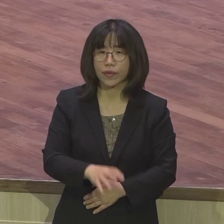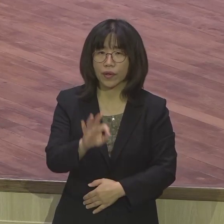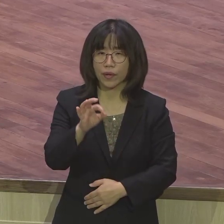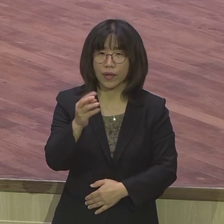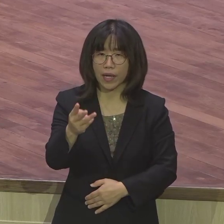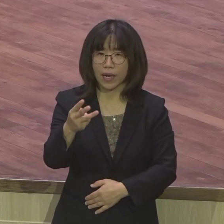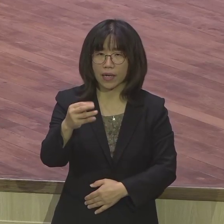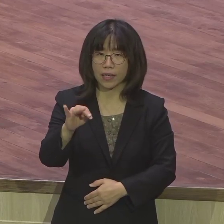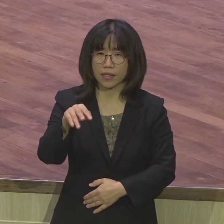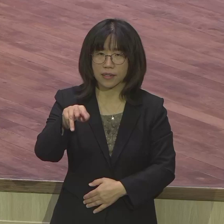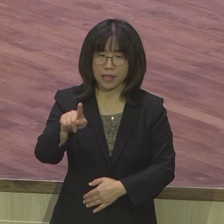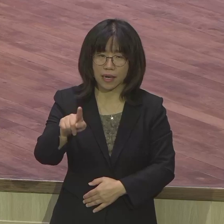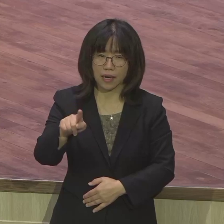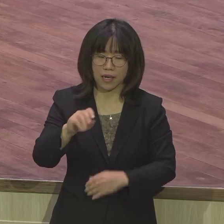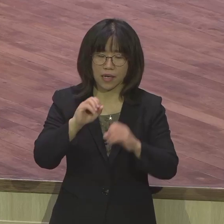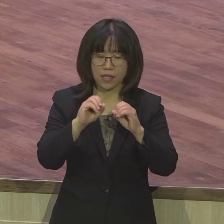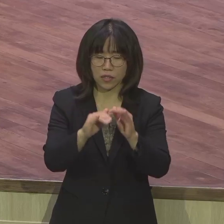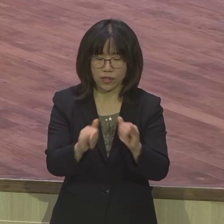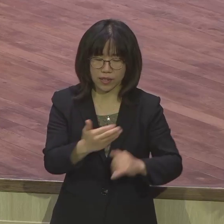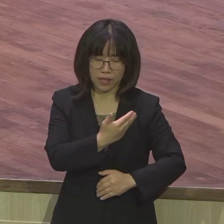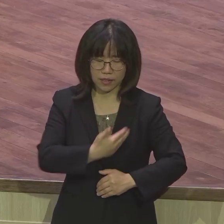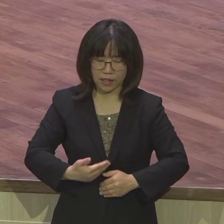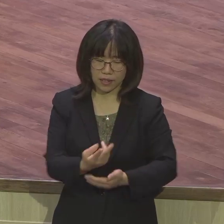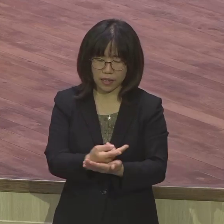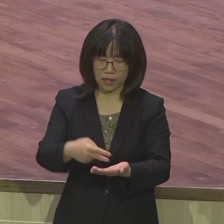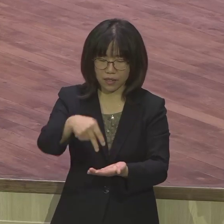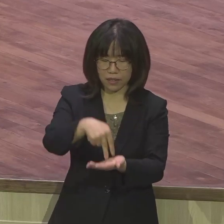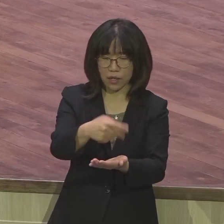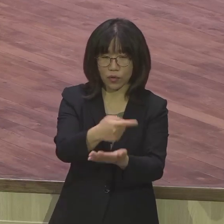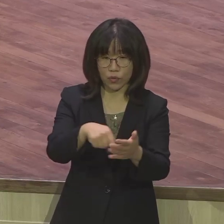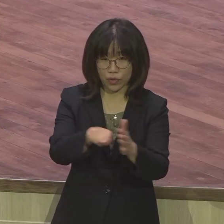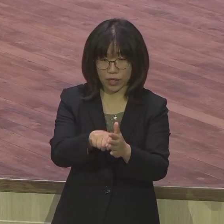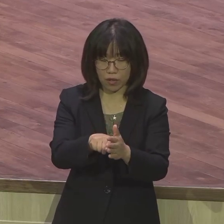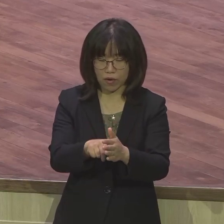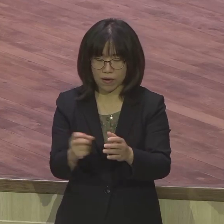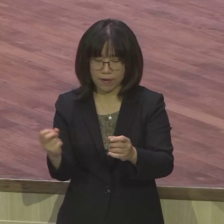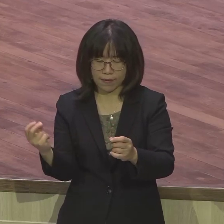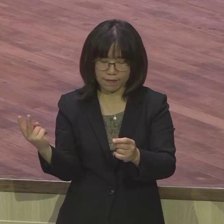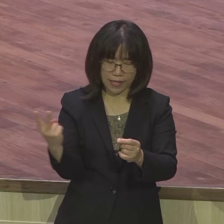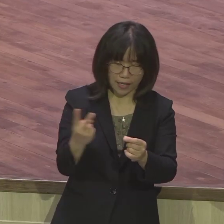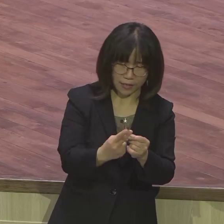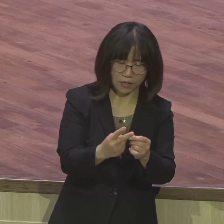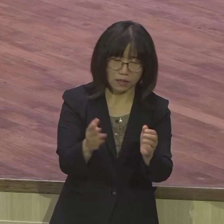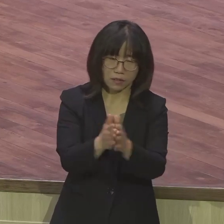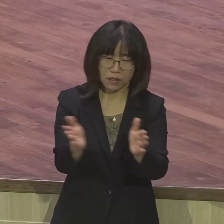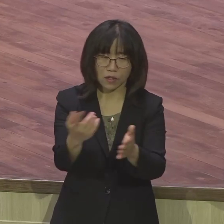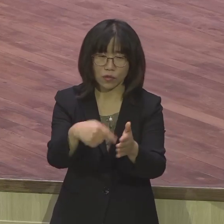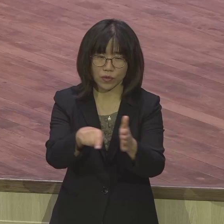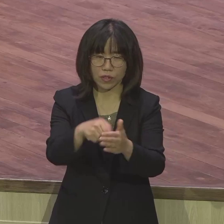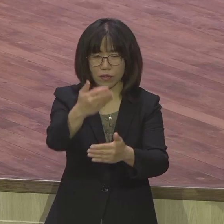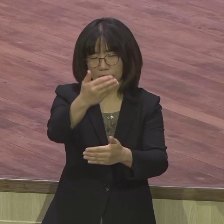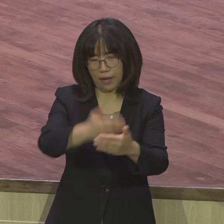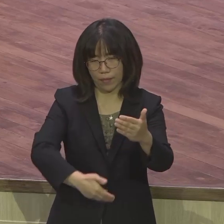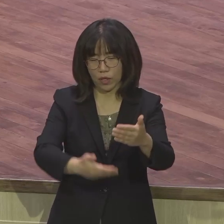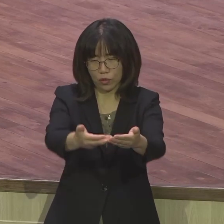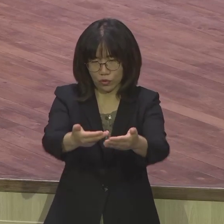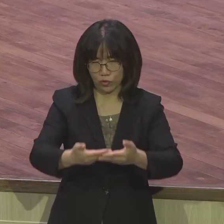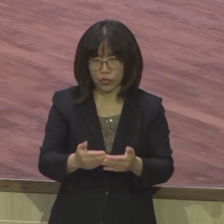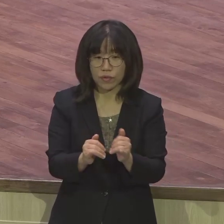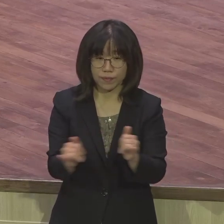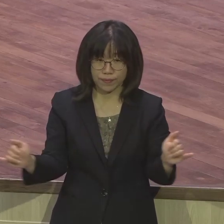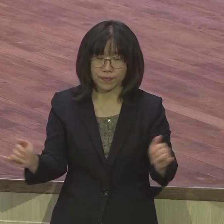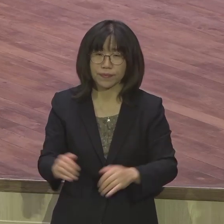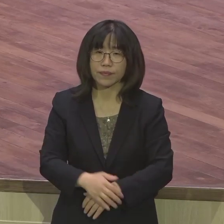기름 부어서 선지자로 세우기 위해서, 제자 세우기 위해서 하나님이 제2의 사역을 위해서 남겨주신